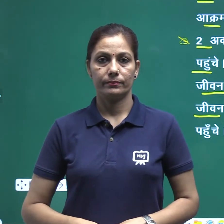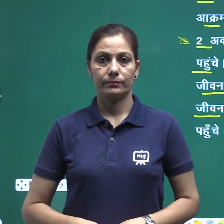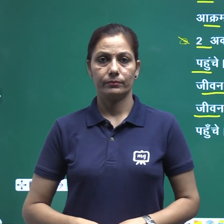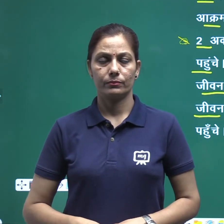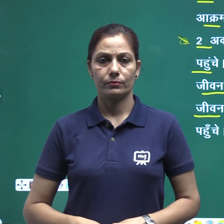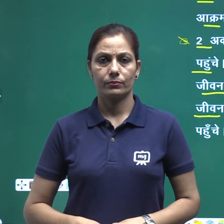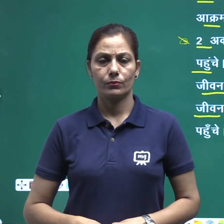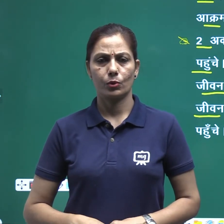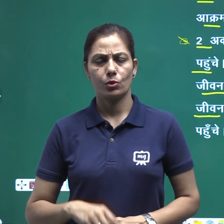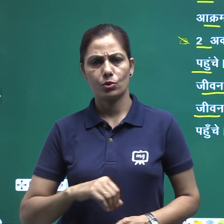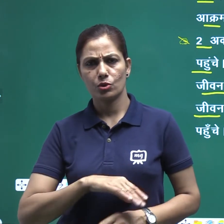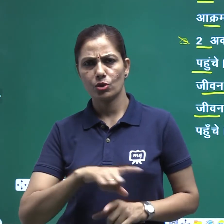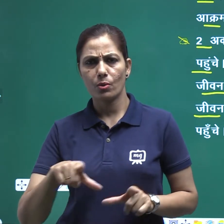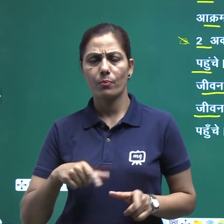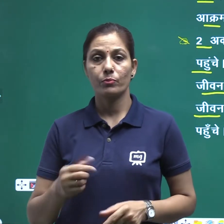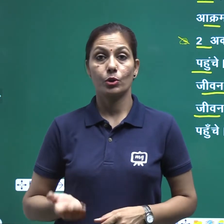सर्वोच्च ऊंचाई पर